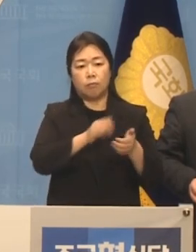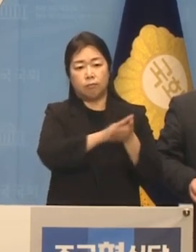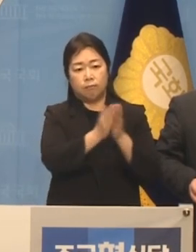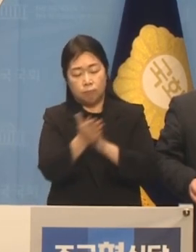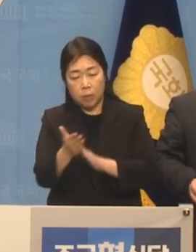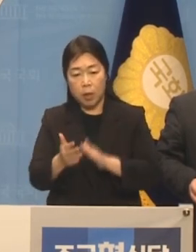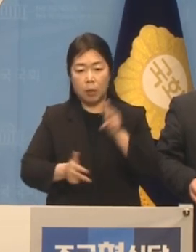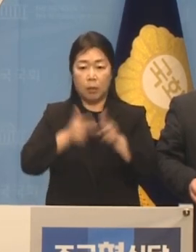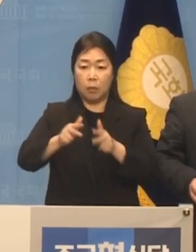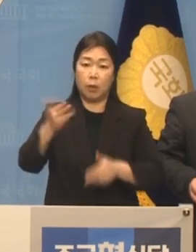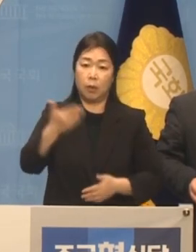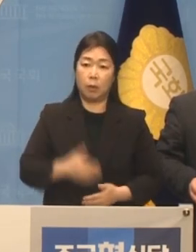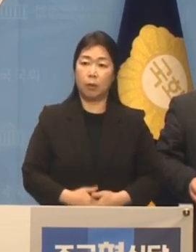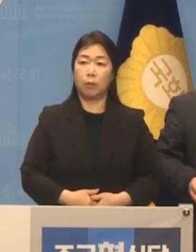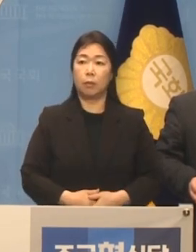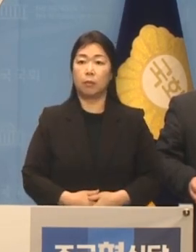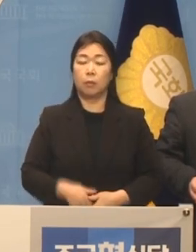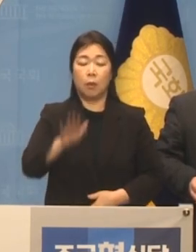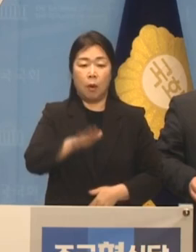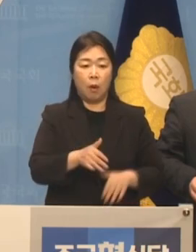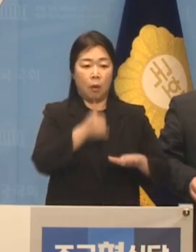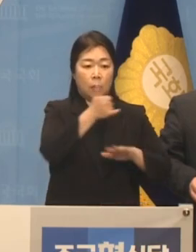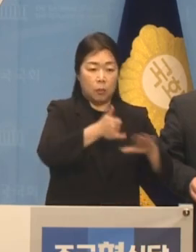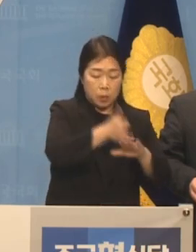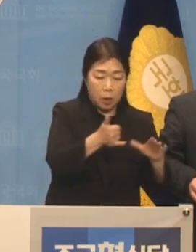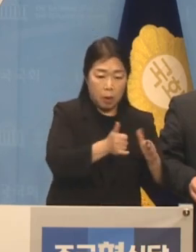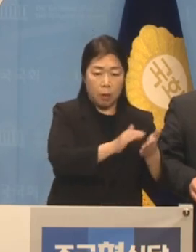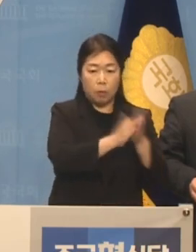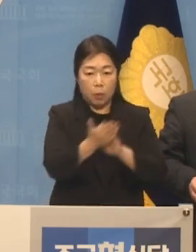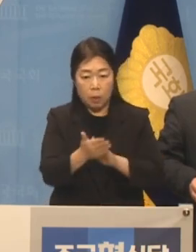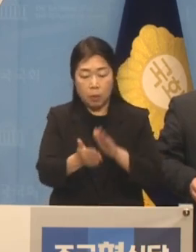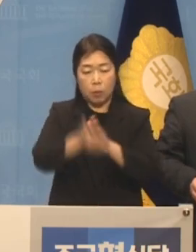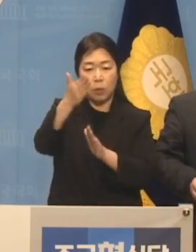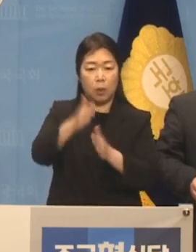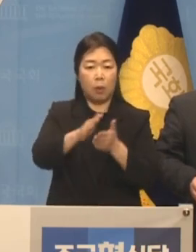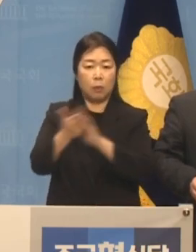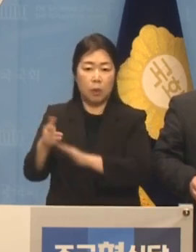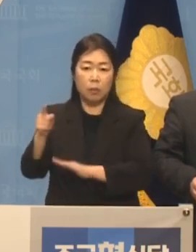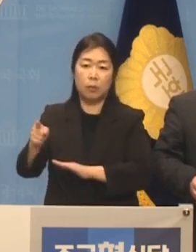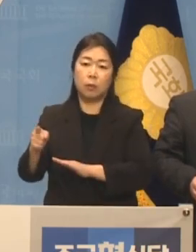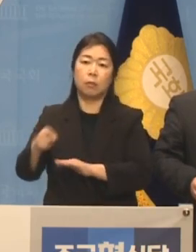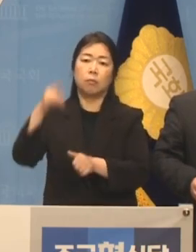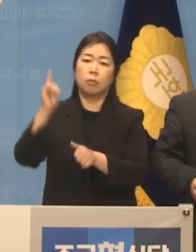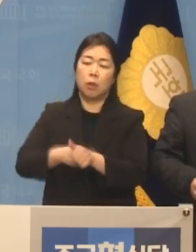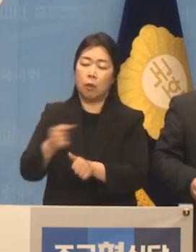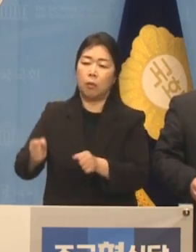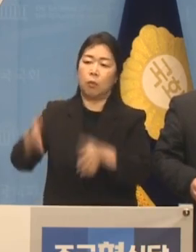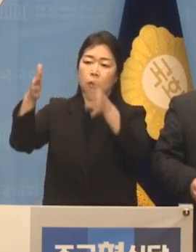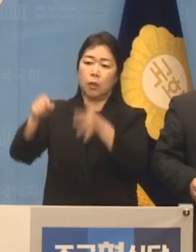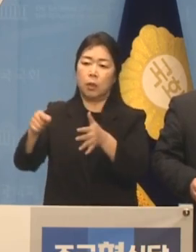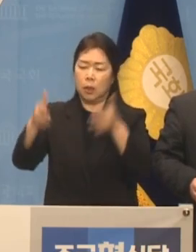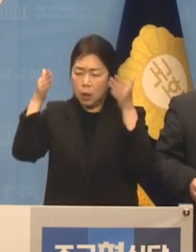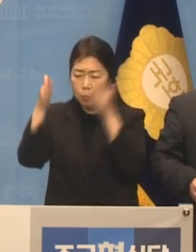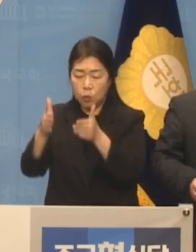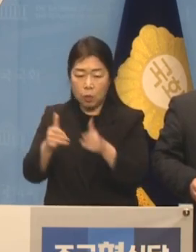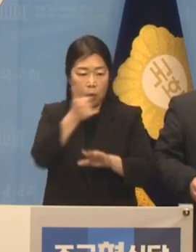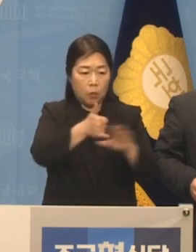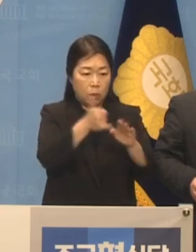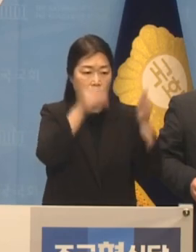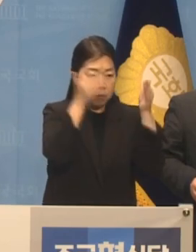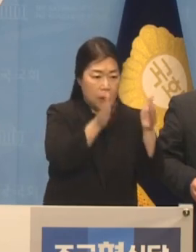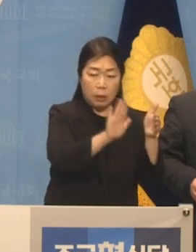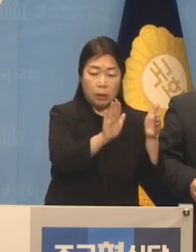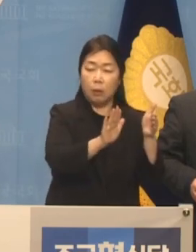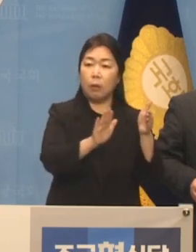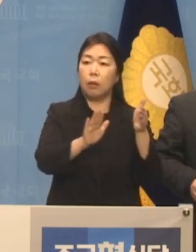산업화가 급속히 진행되면서 농지개혁의 정신은 허물어지고 도시에 신흥지주들이 생겨났습니다. 집을 여러 채